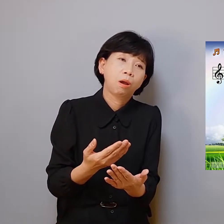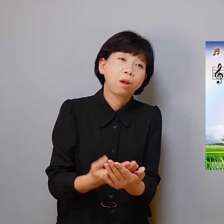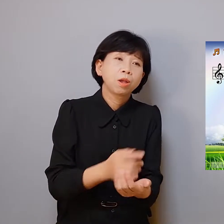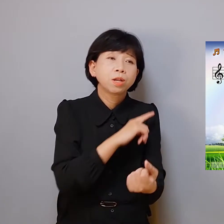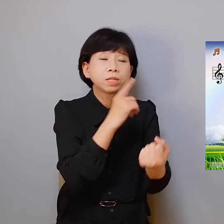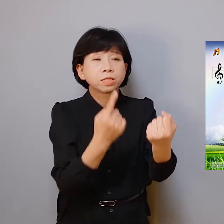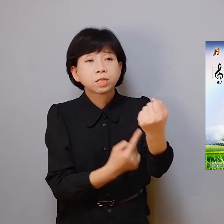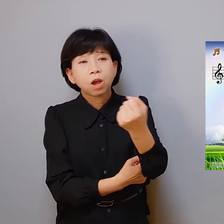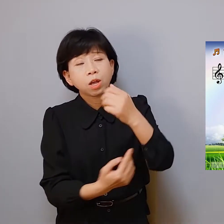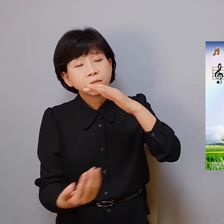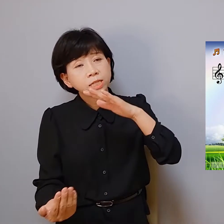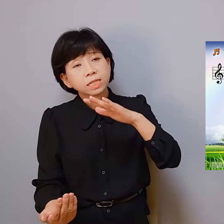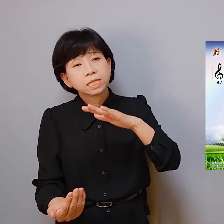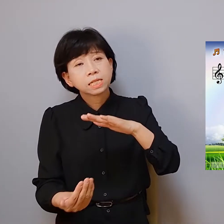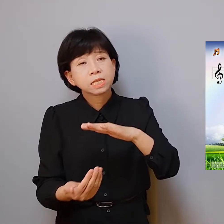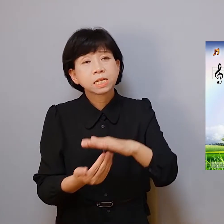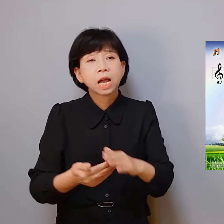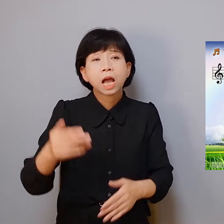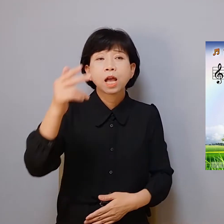주옵소서.